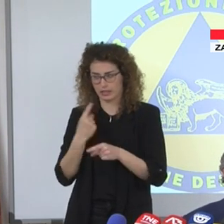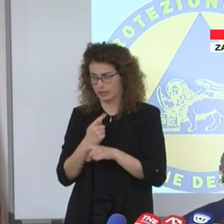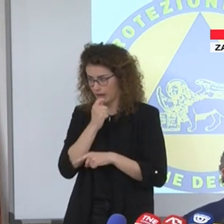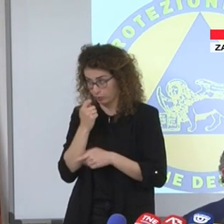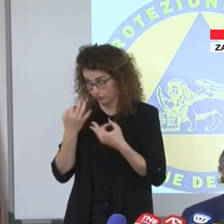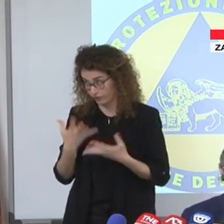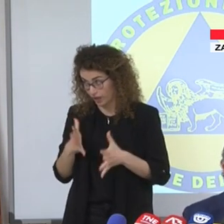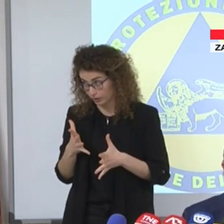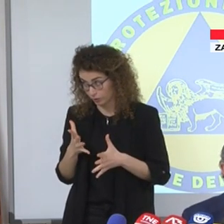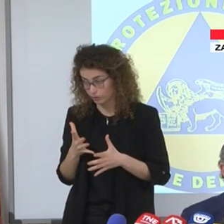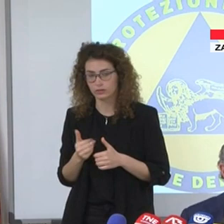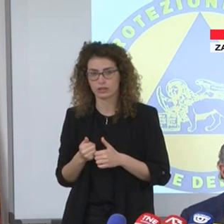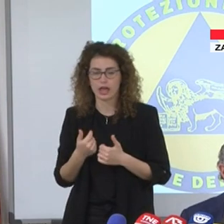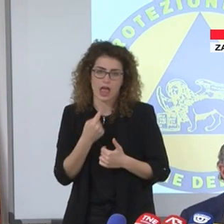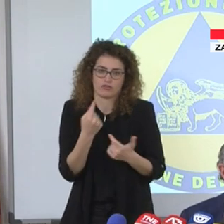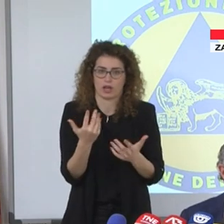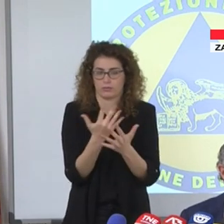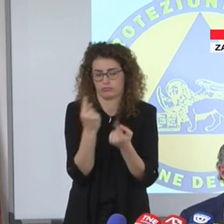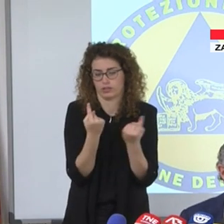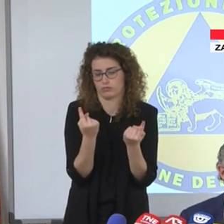tampone, diciamolo com'è, no?